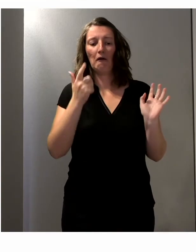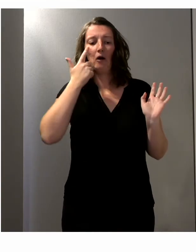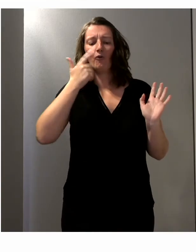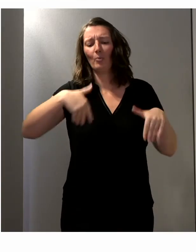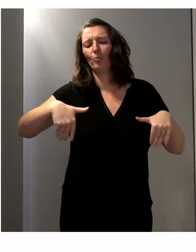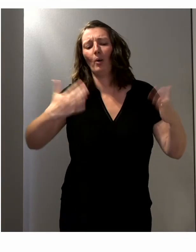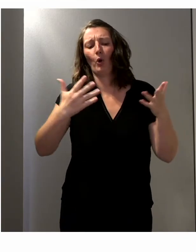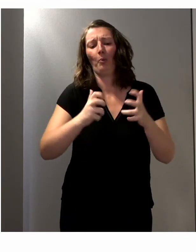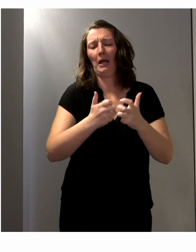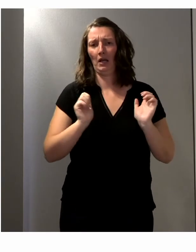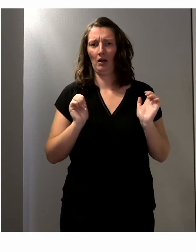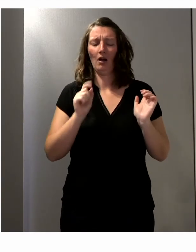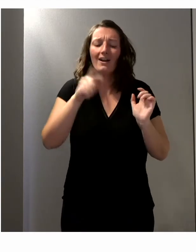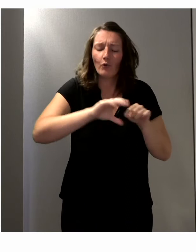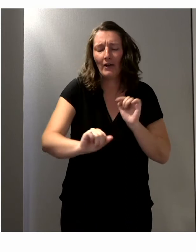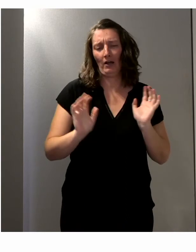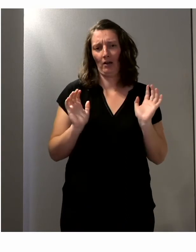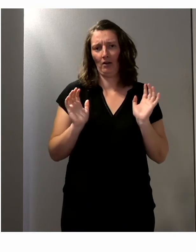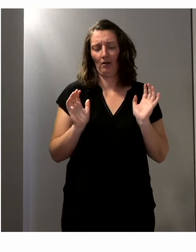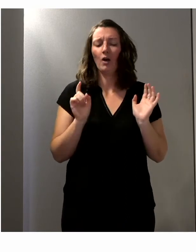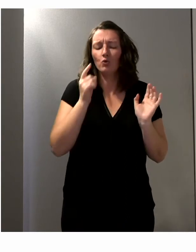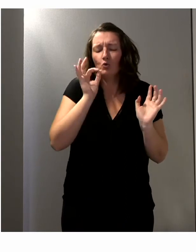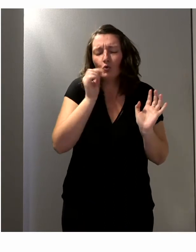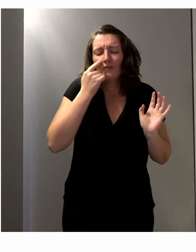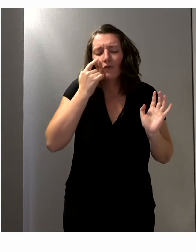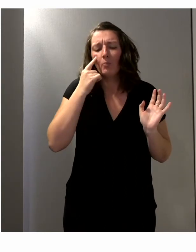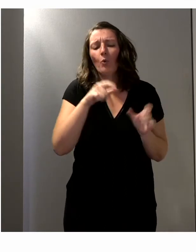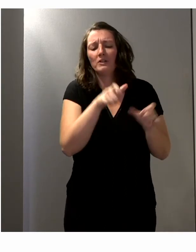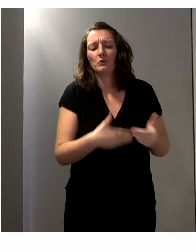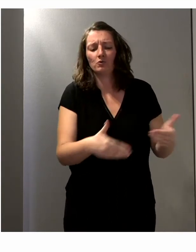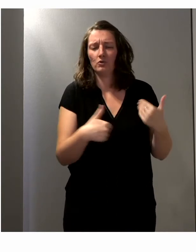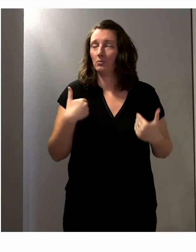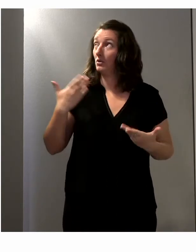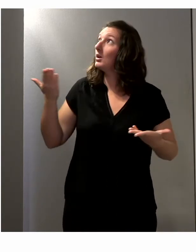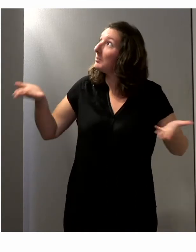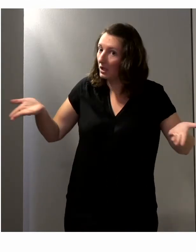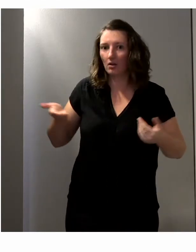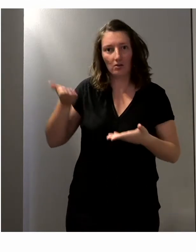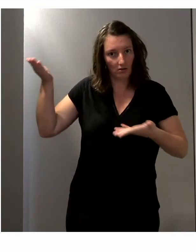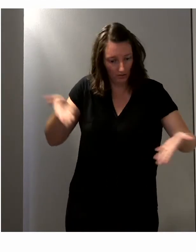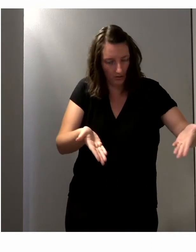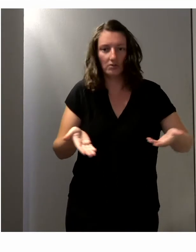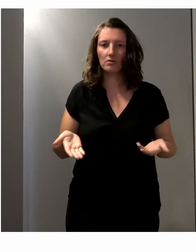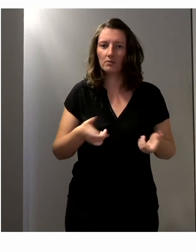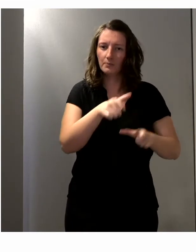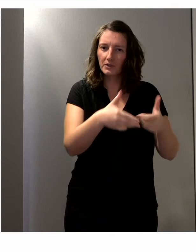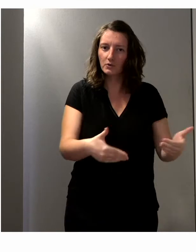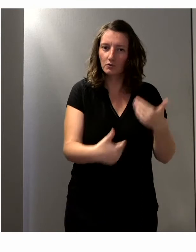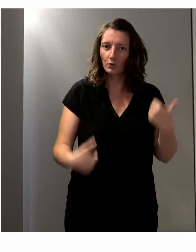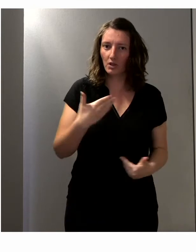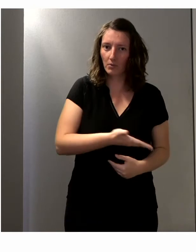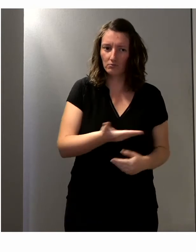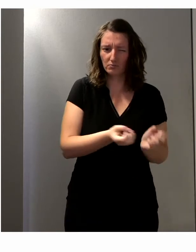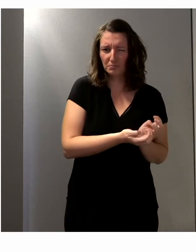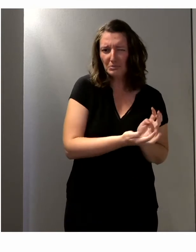ou sur « il faut faire le nécessaire », pour les personnes en situation de handicap, qui sont nombreuses, pour leur